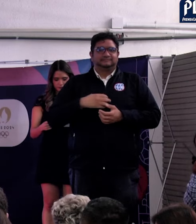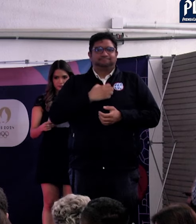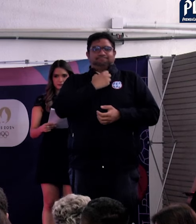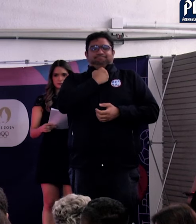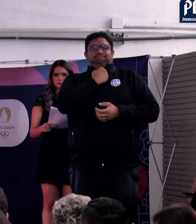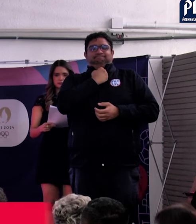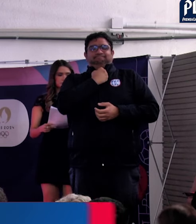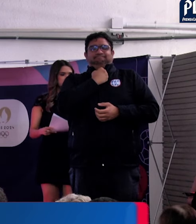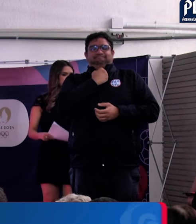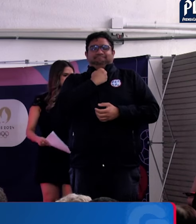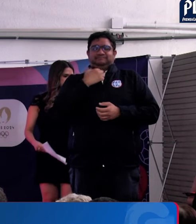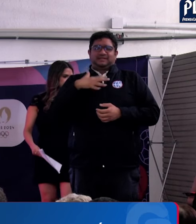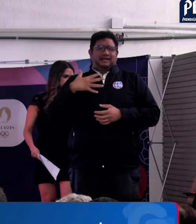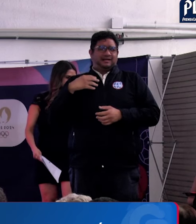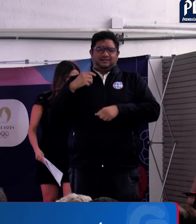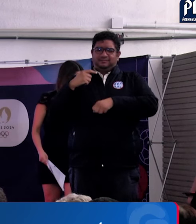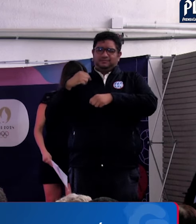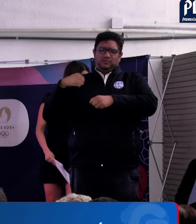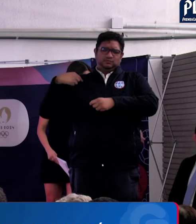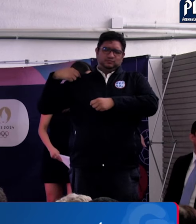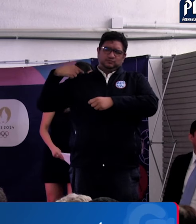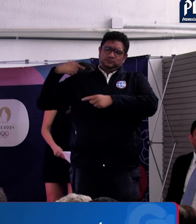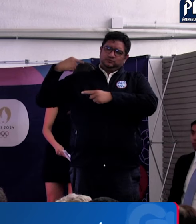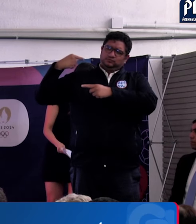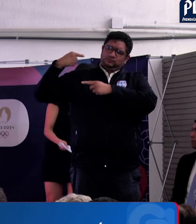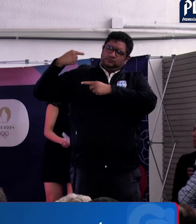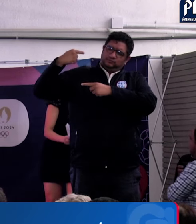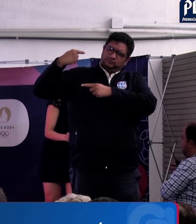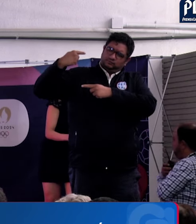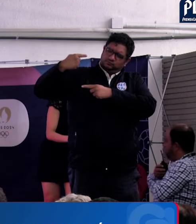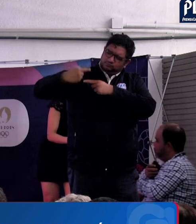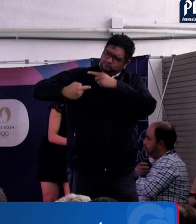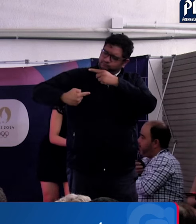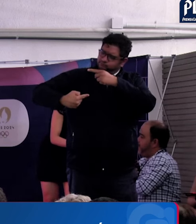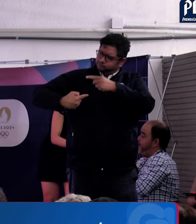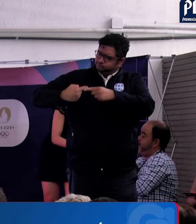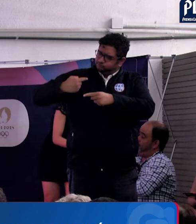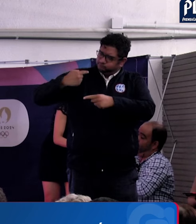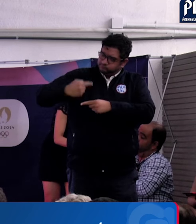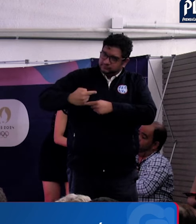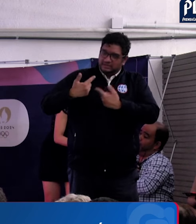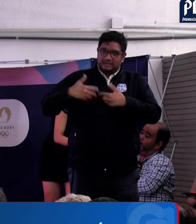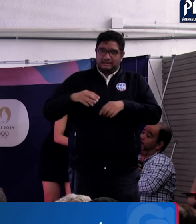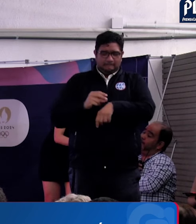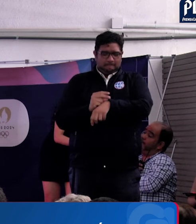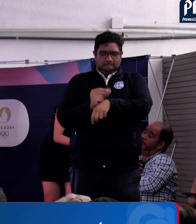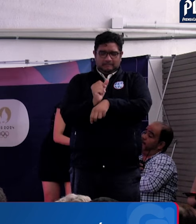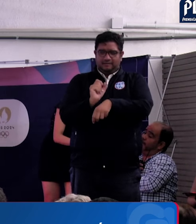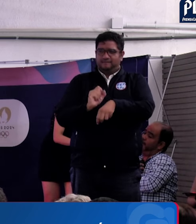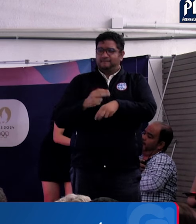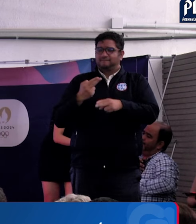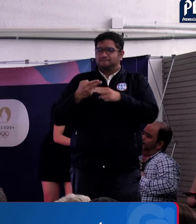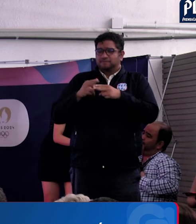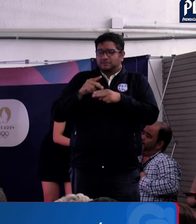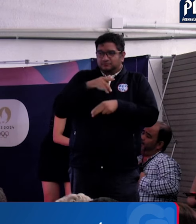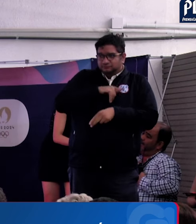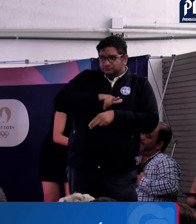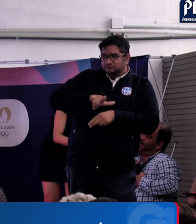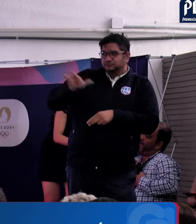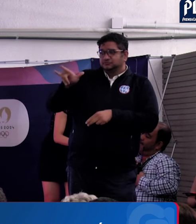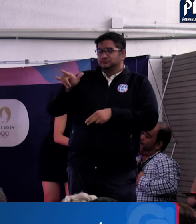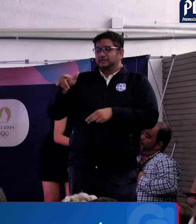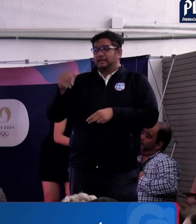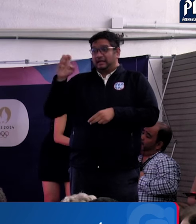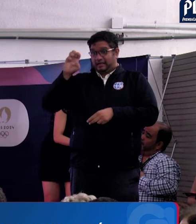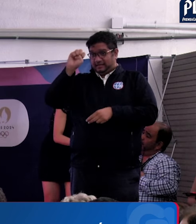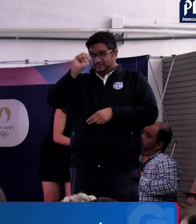porque lo hemos soñado por mucho tiempo y que se esté aquí ya logrando, ya pronto nos vamos. Yo el sábado vamos a un campamento ahí